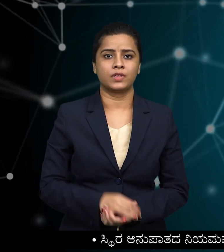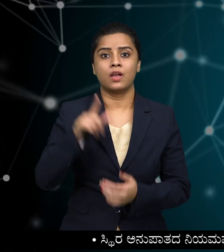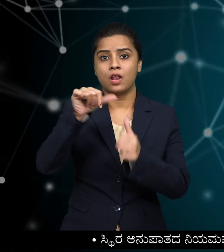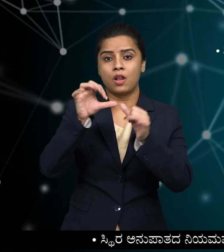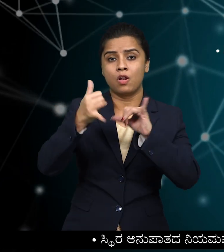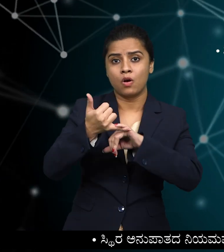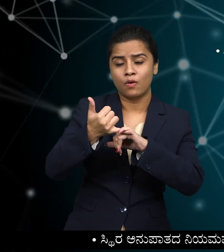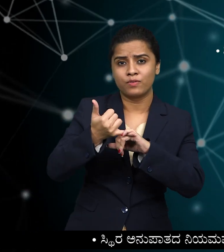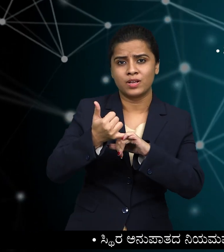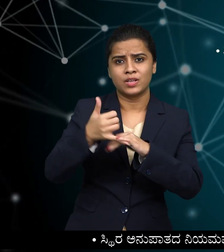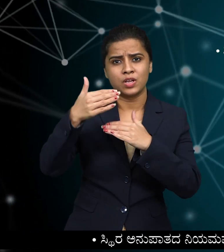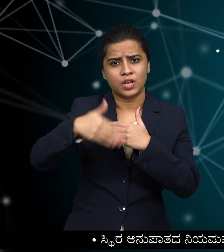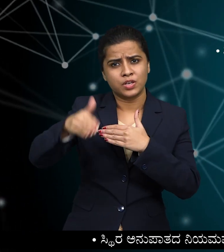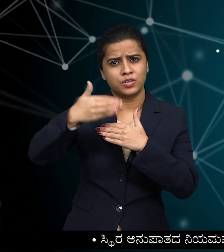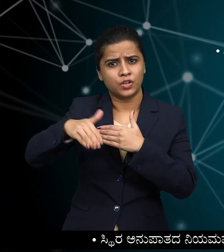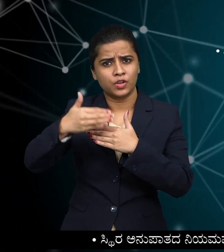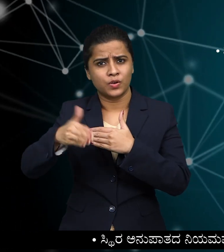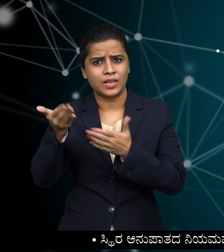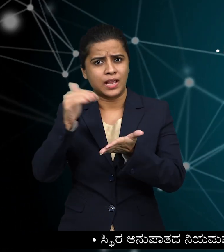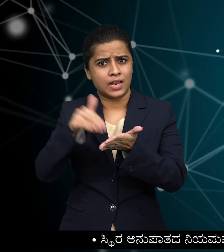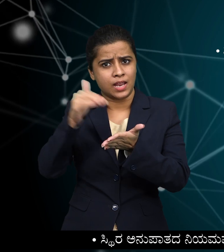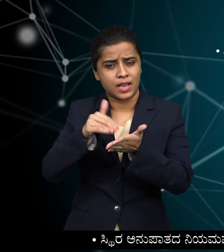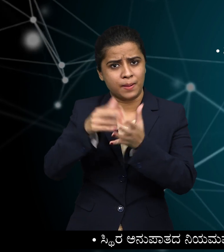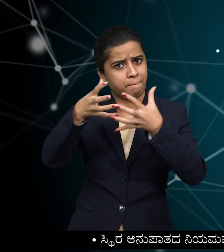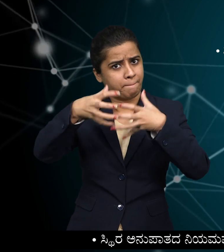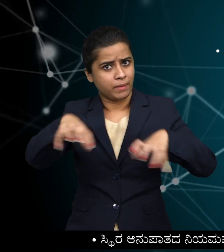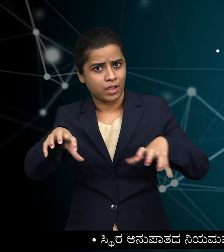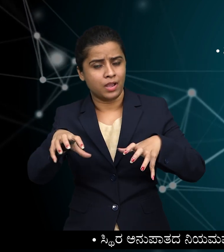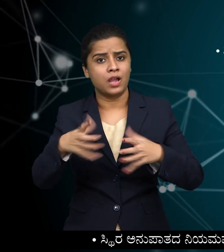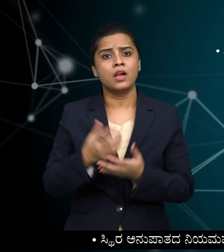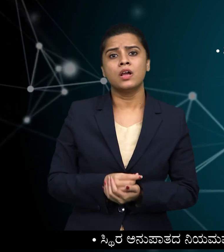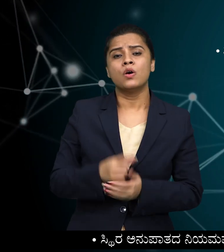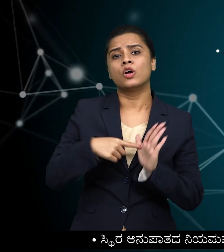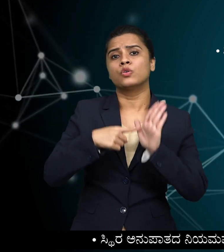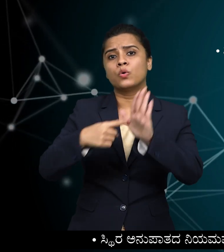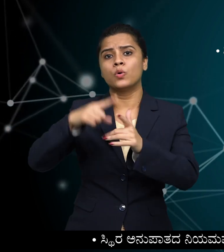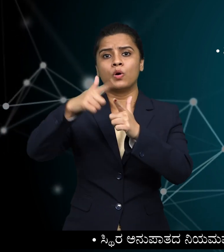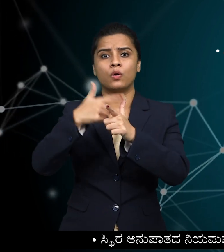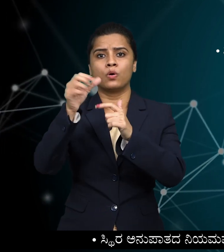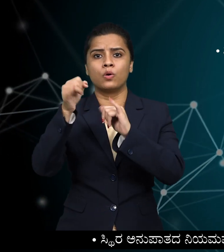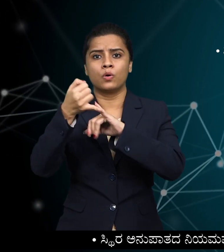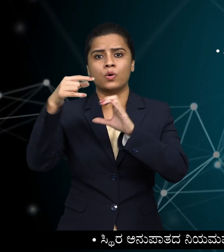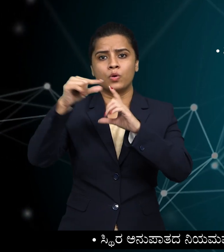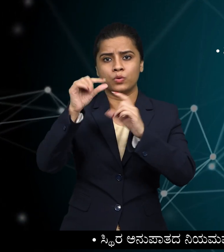ಸ್ಥಿರ ಅನುಪಾತದ ನಿಯಮವನ್ನು ಜೋಸೆಫ್ ಎಲ್. ಪ್ರೌಸ್ಟ್ ನೀಡಿದರು.